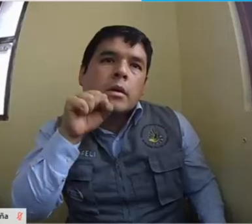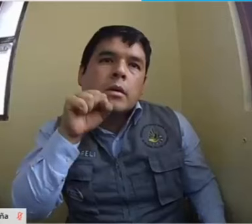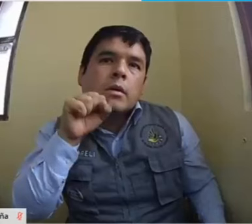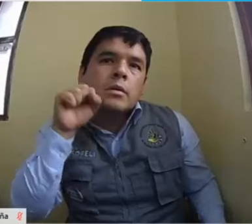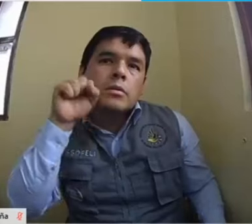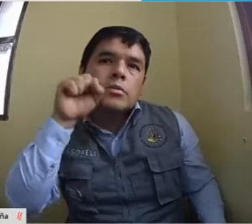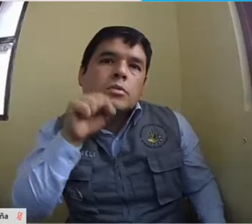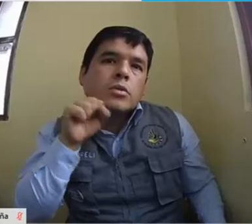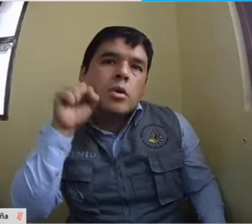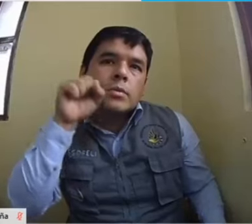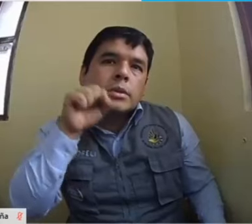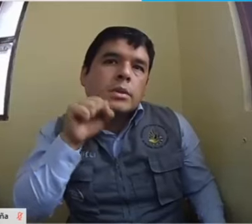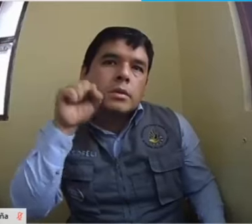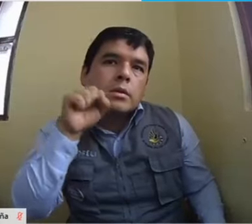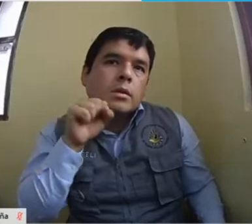Sobrina.